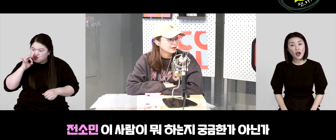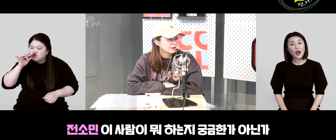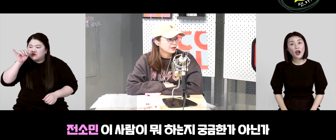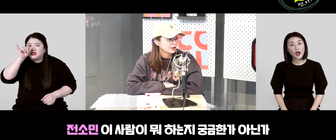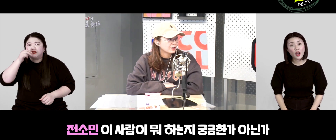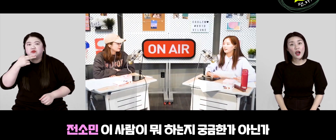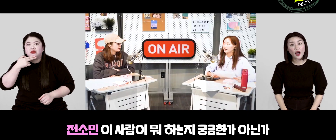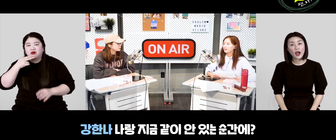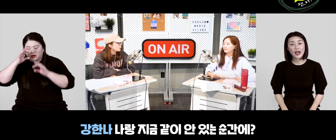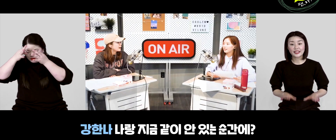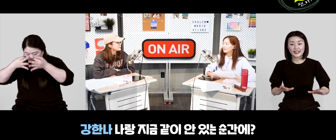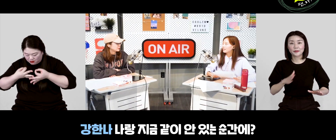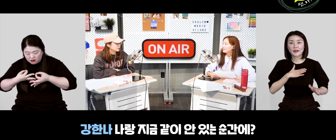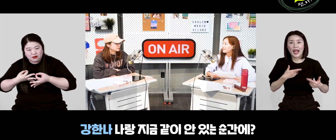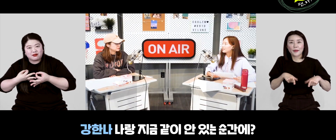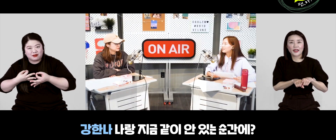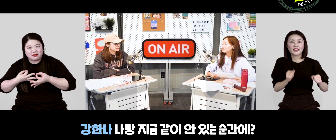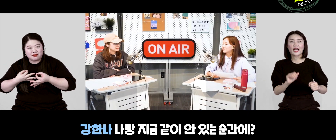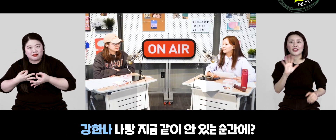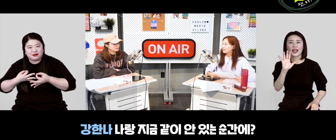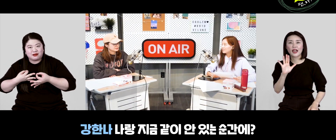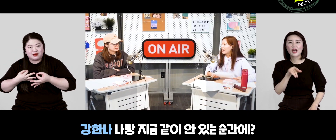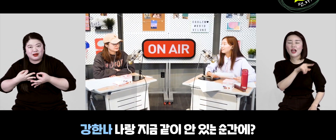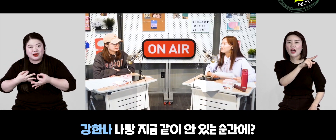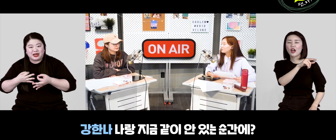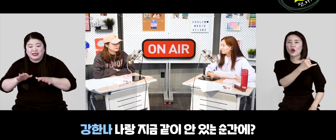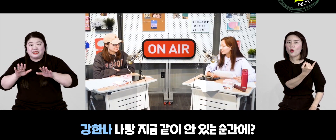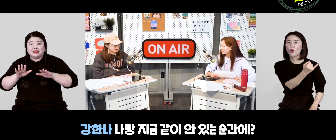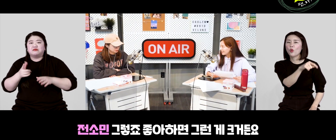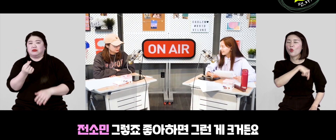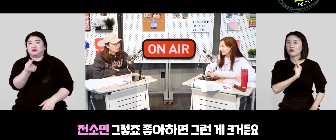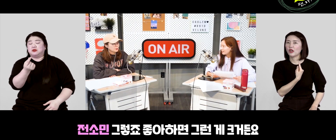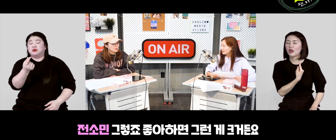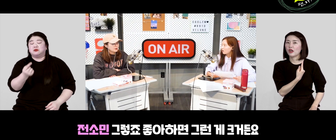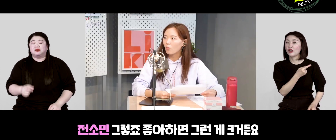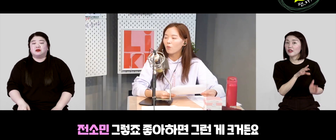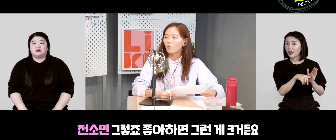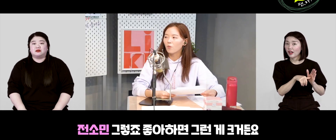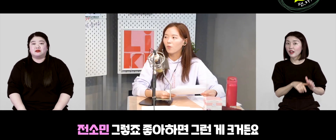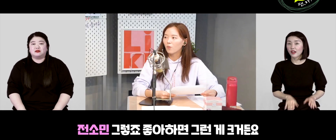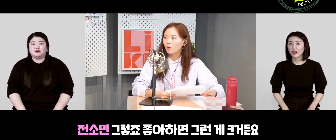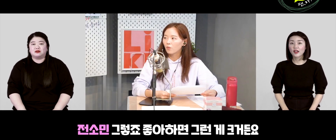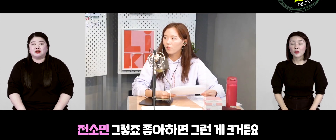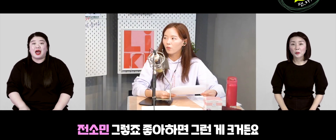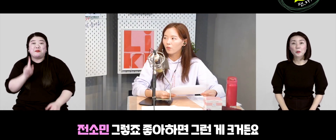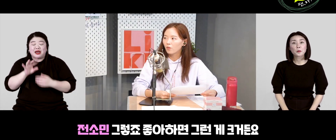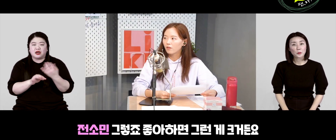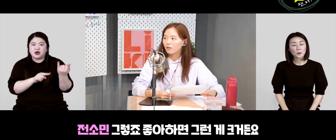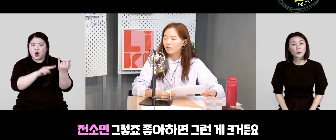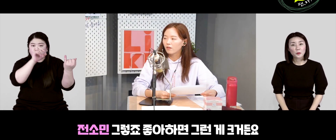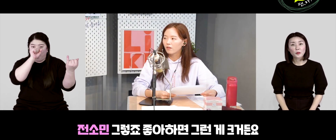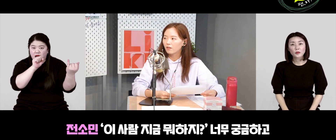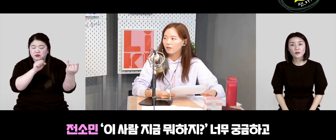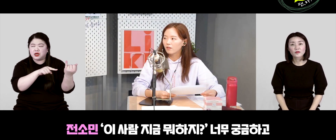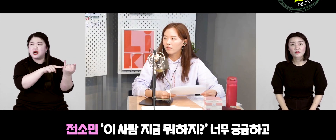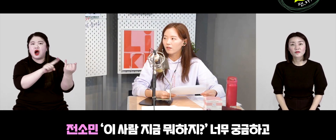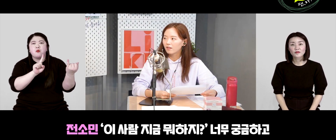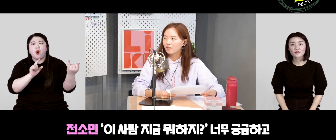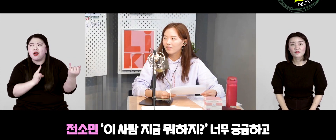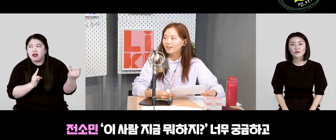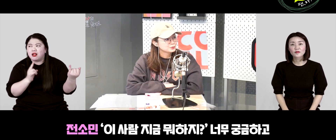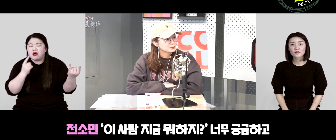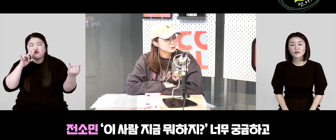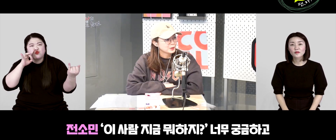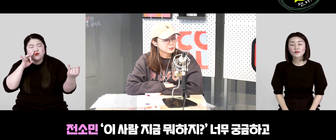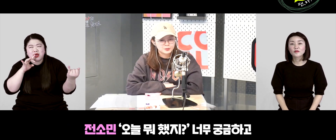아닌가. 좋아하면 나랑 지금 같이 안 있는 순간에 그쵸. 좋아하면 그런 게 크거든요. 이 사람 지금 뭐